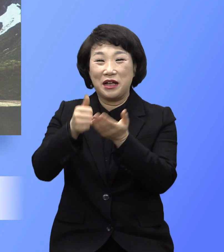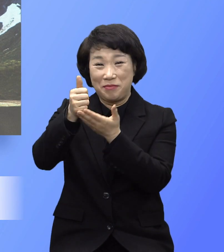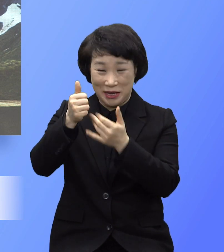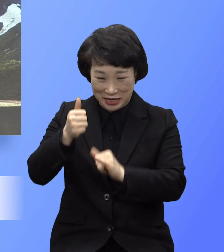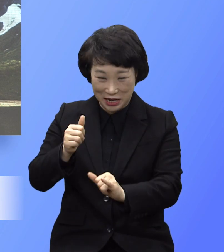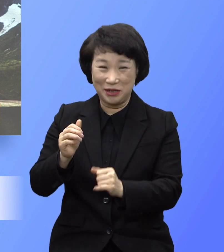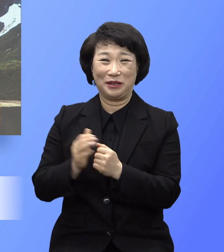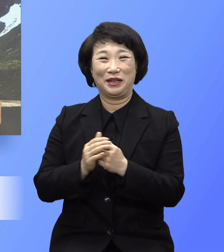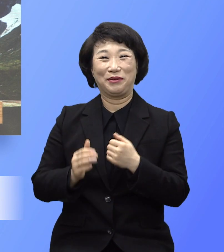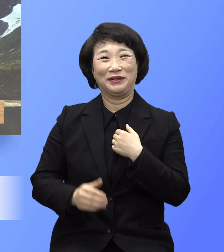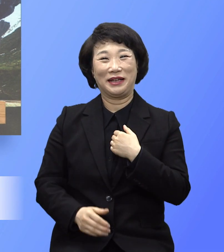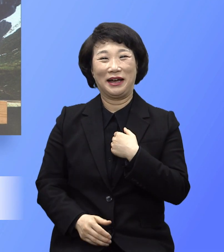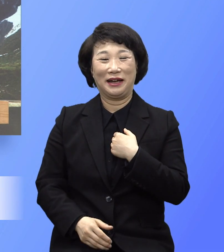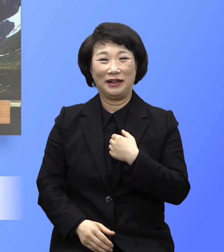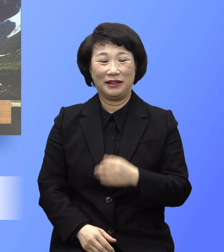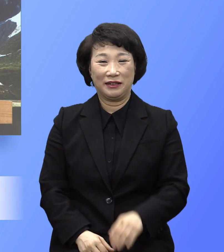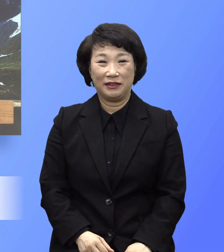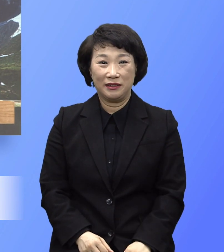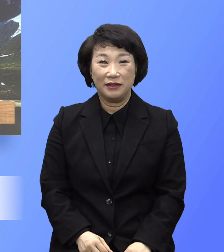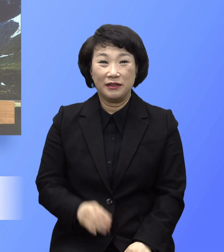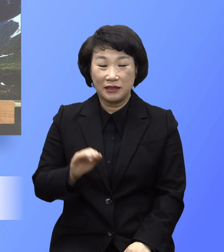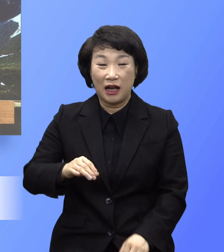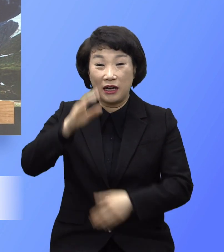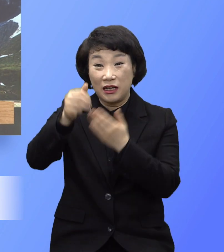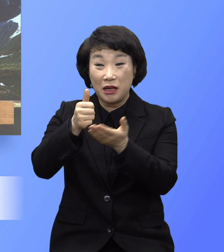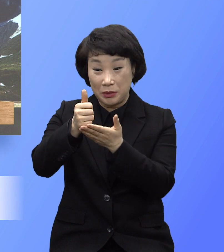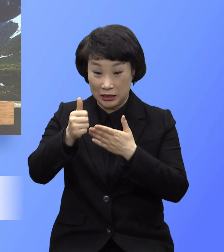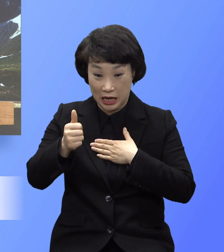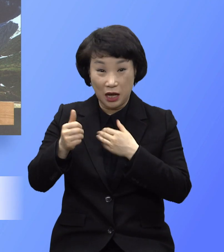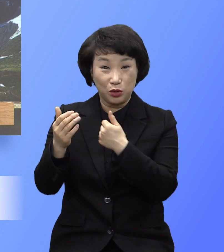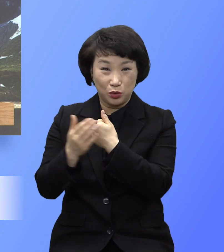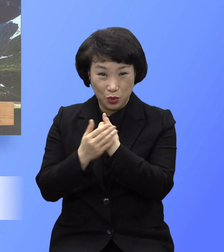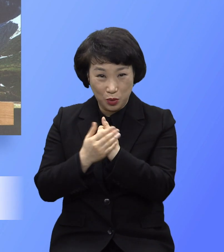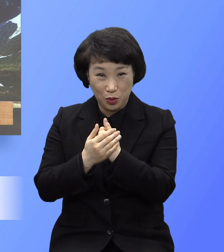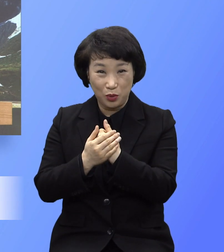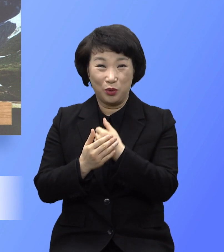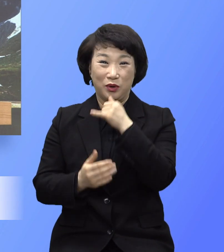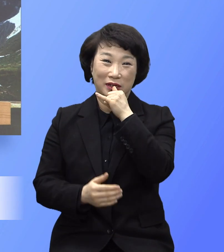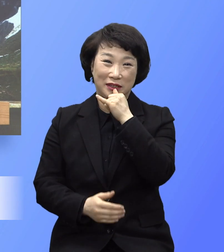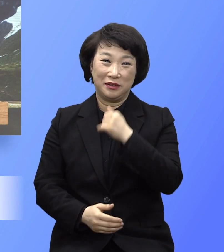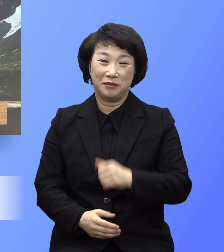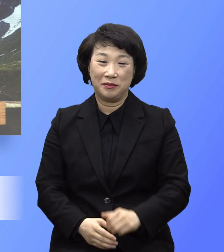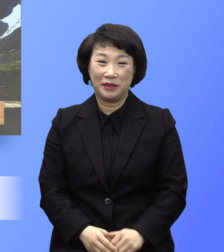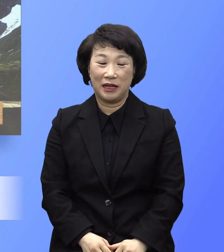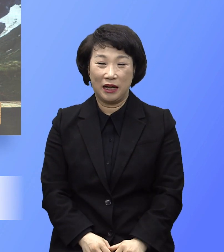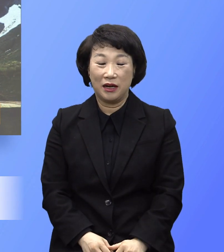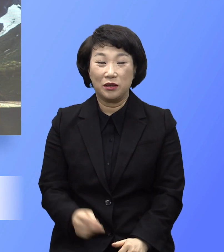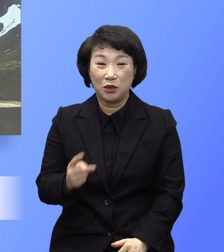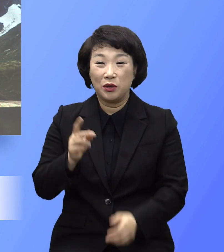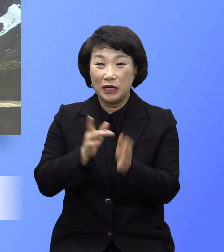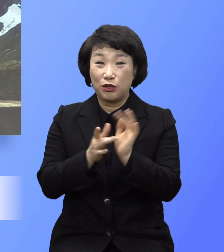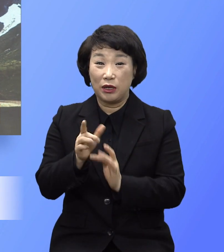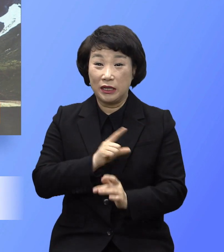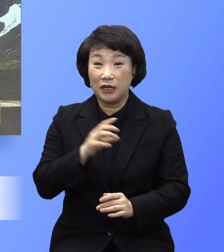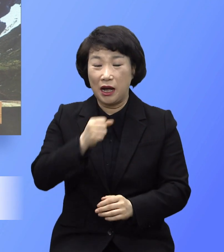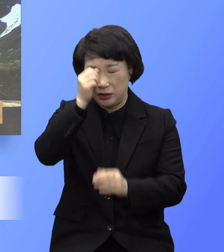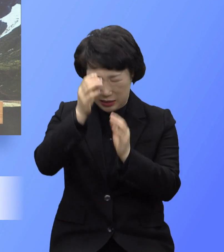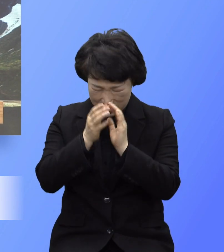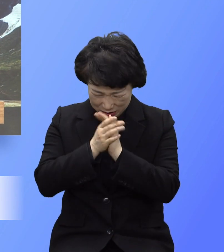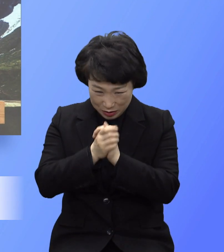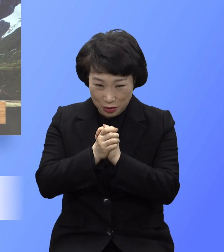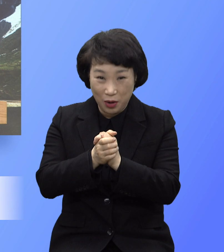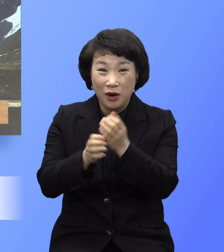자녀이기 때문에 그가 나를 도우신다 이 말입니다. 그리고 그 이름으로